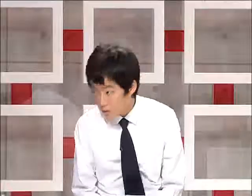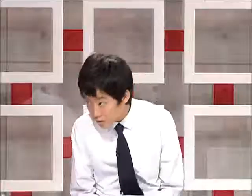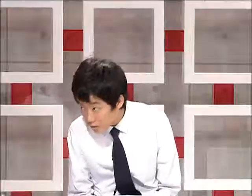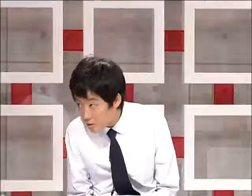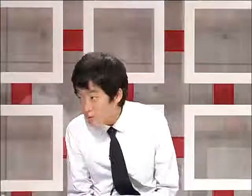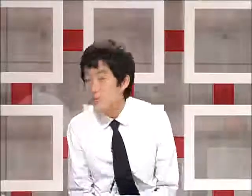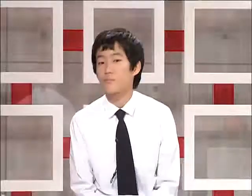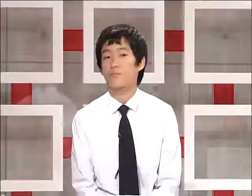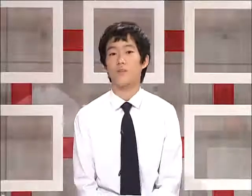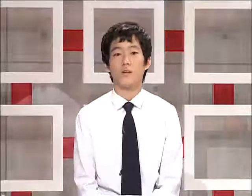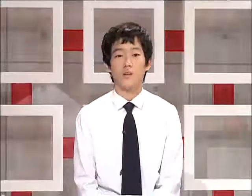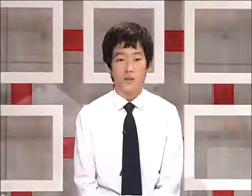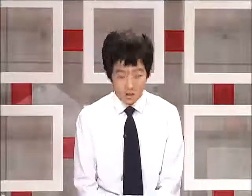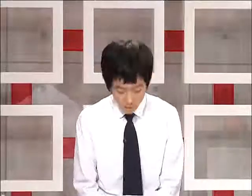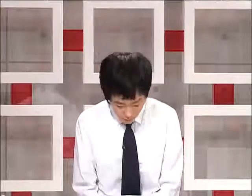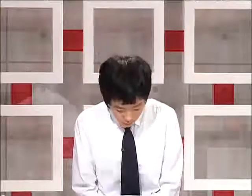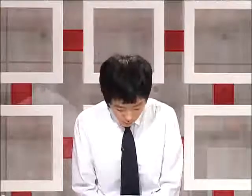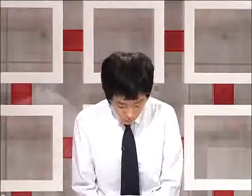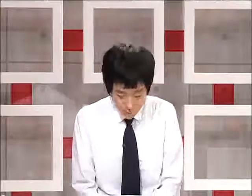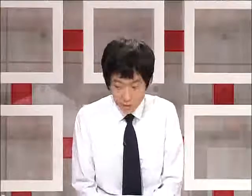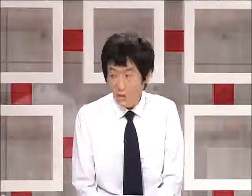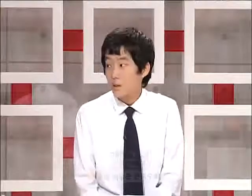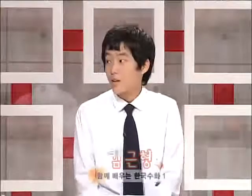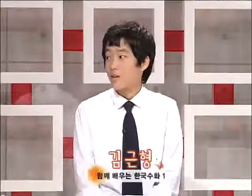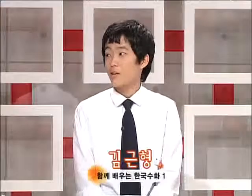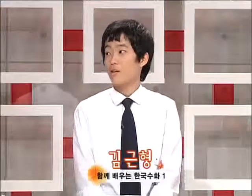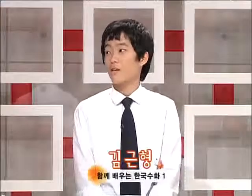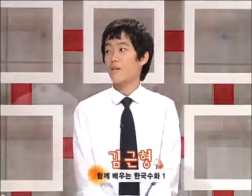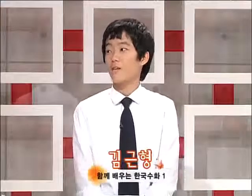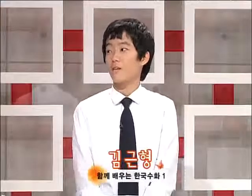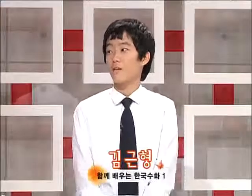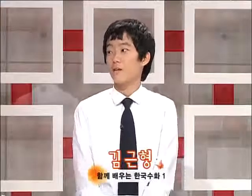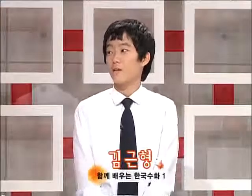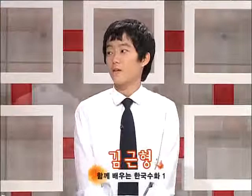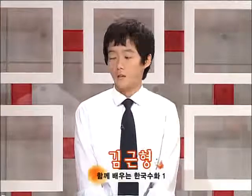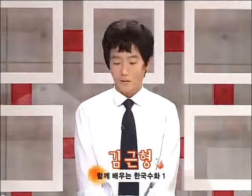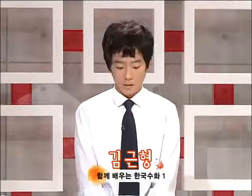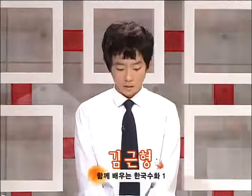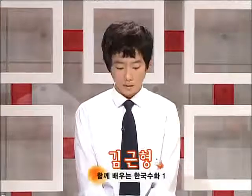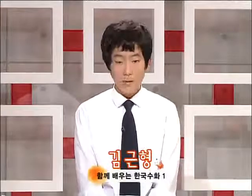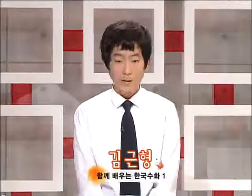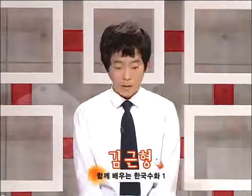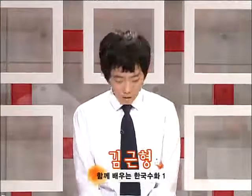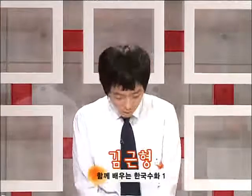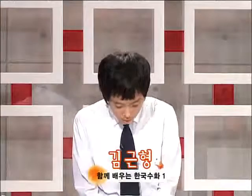안녕하세요. 안녕하세요. 네. 간단한 자기소개 좀 부탁드릴게요. 안녕하세요.